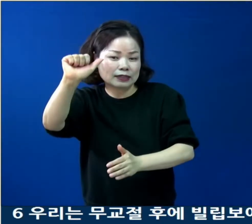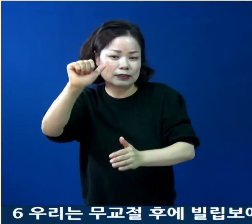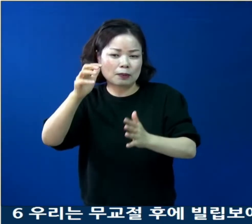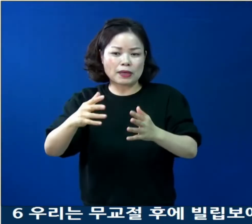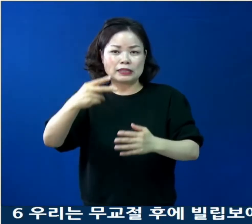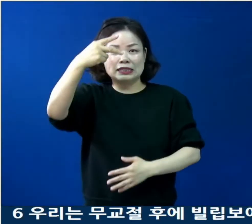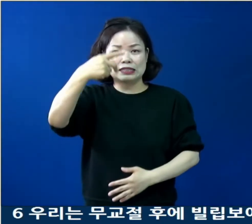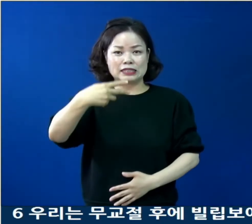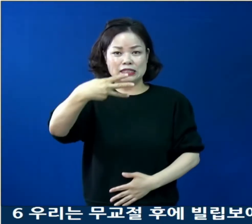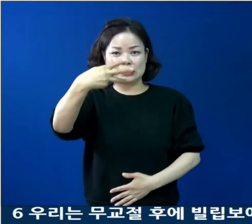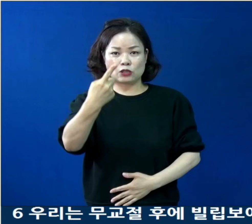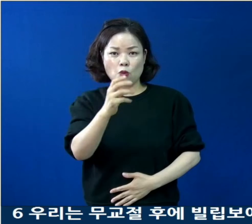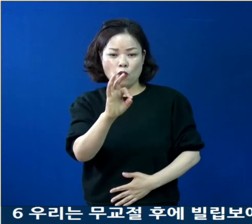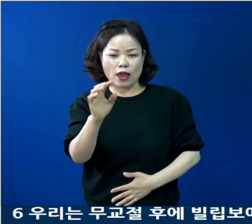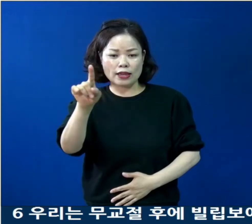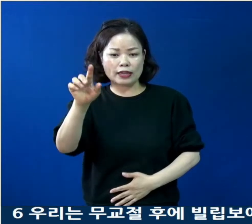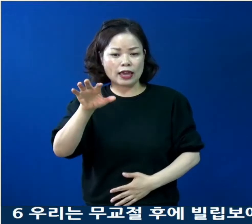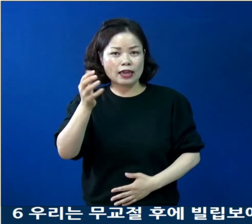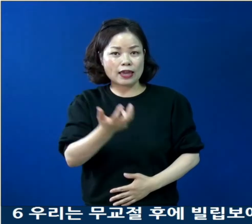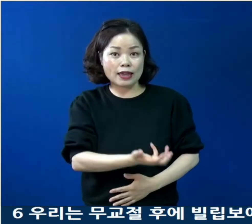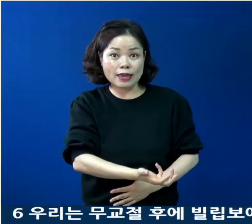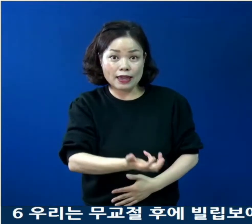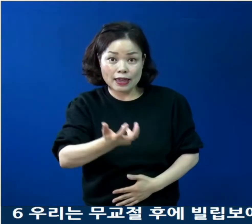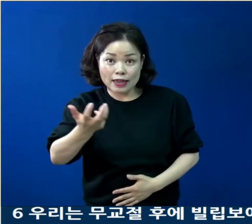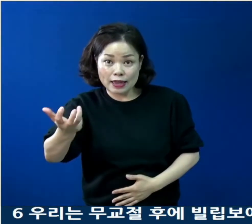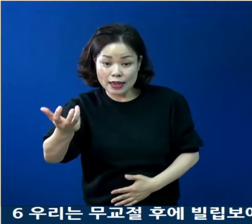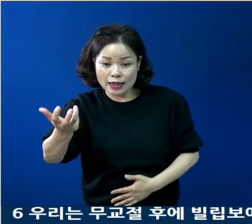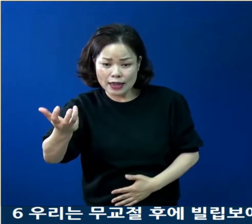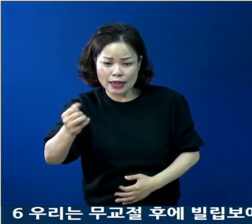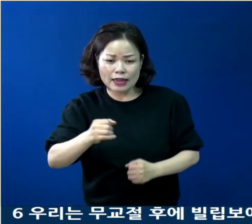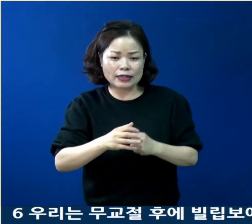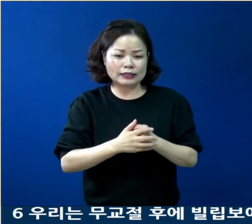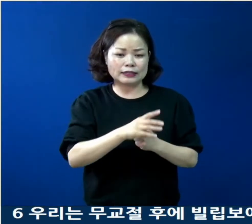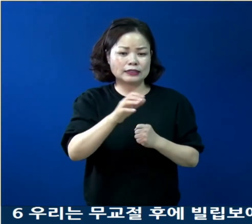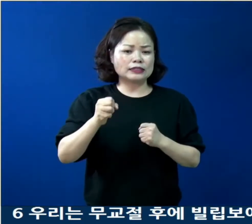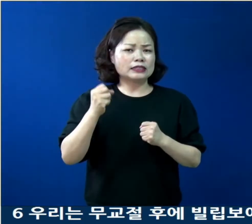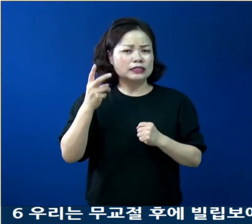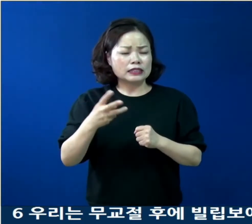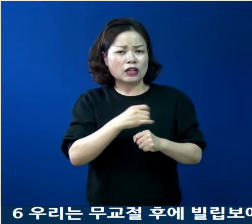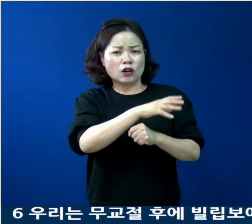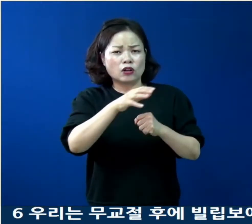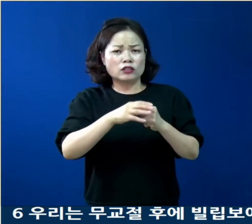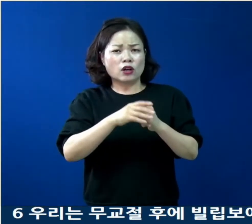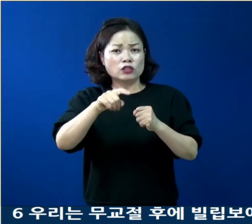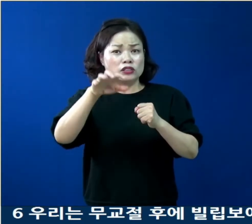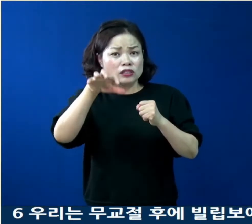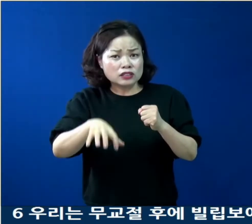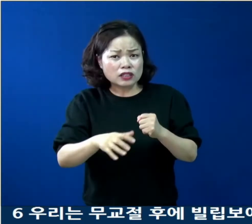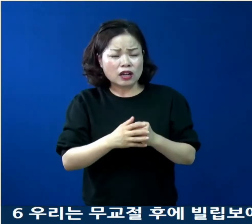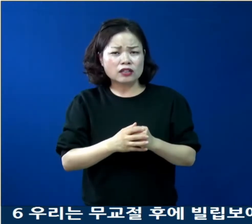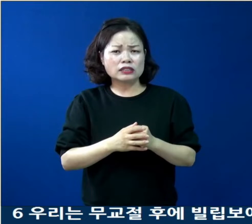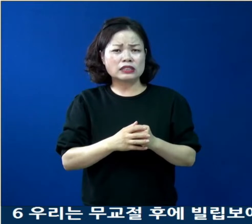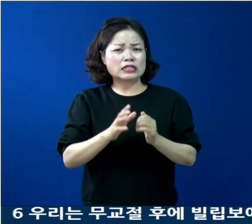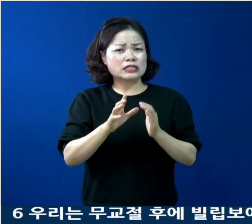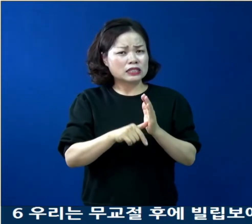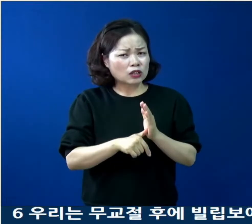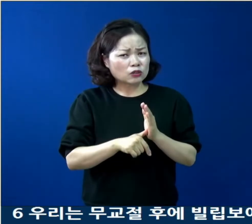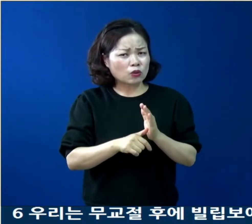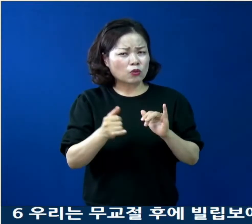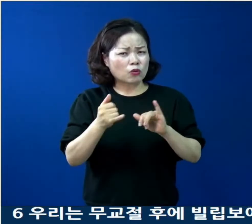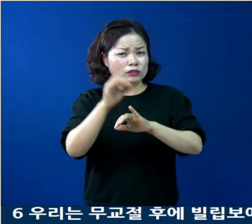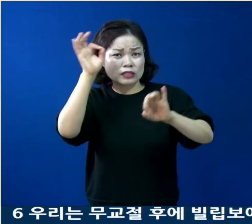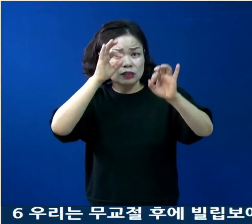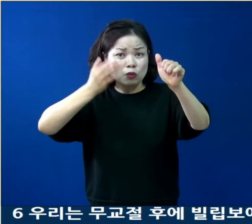드로아에 있는 그들에게 가서 이레를 머무느니라. 우리는 여기서 나왔어요. 나중에 시간 되면 혹